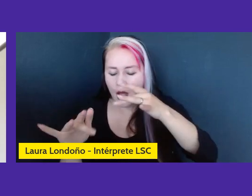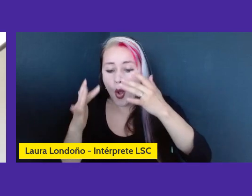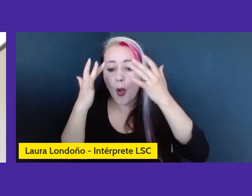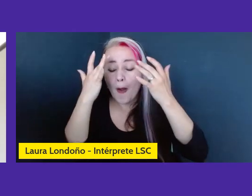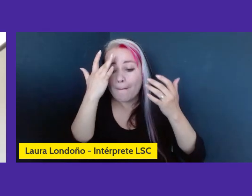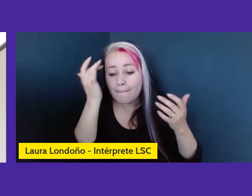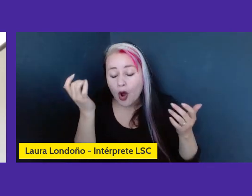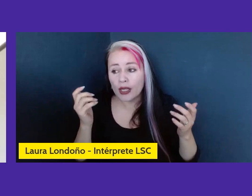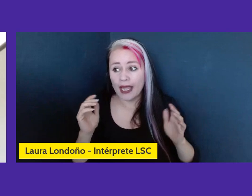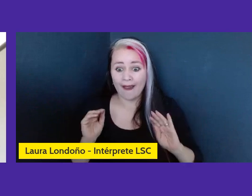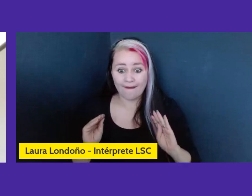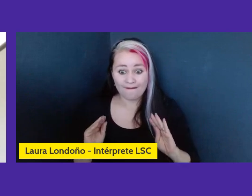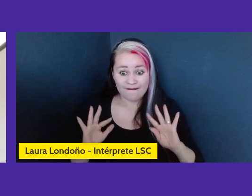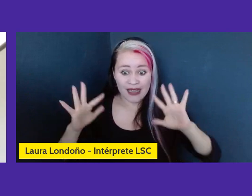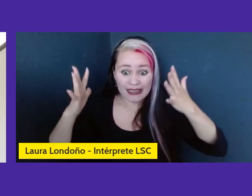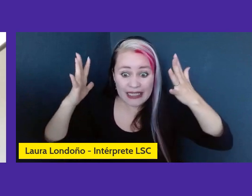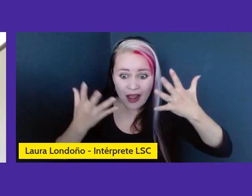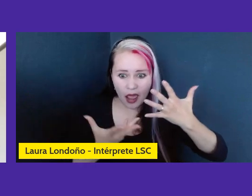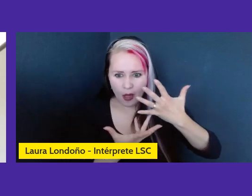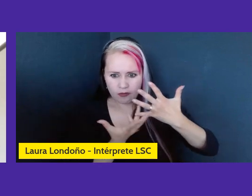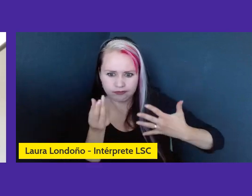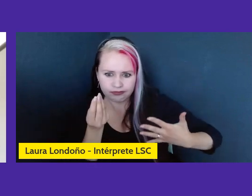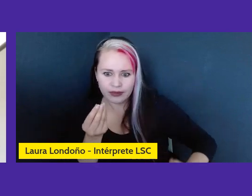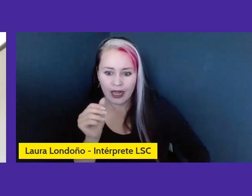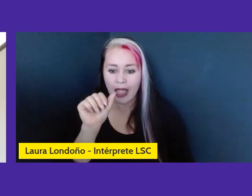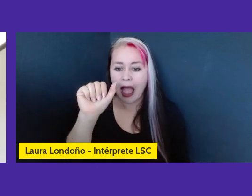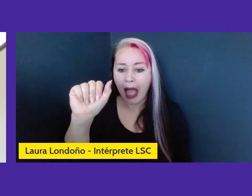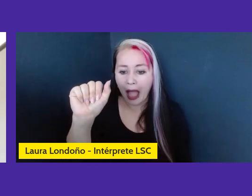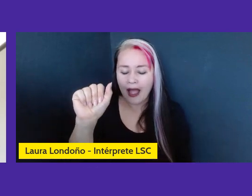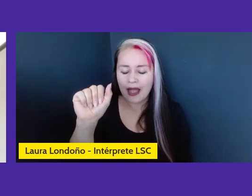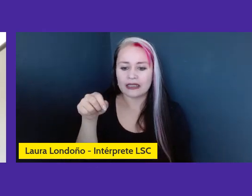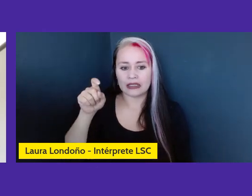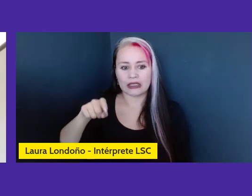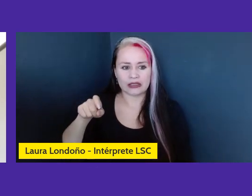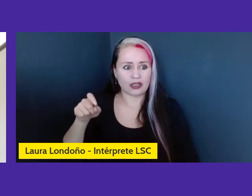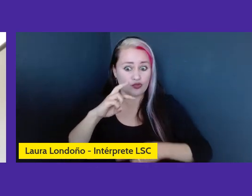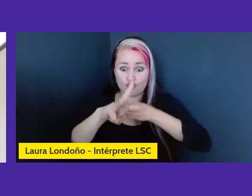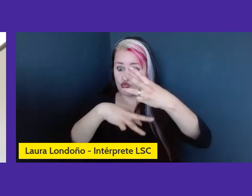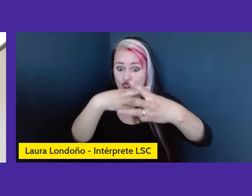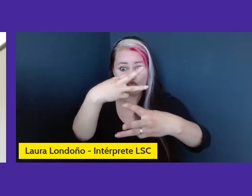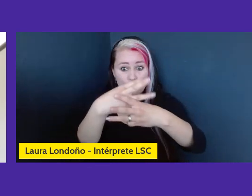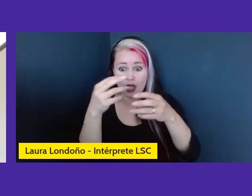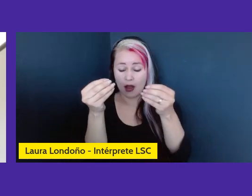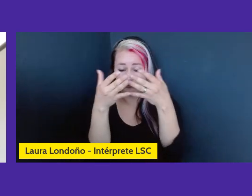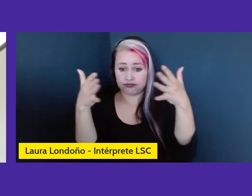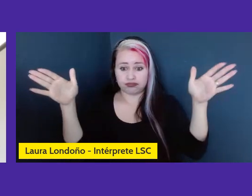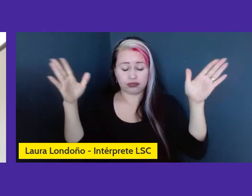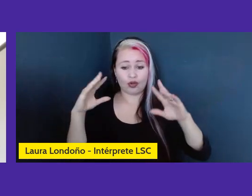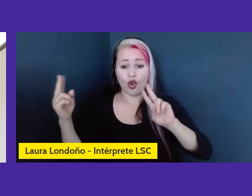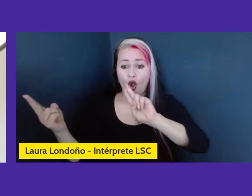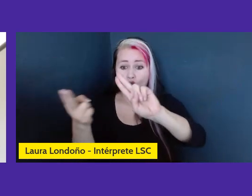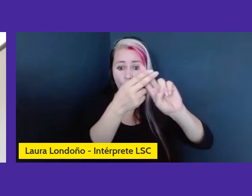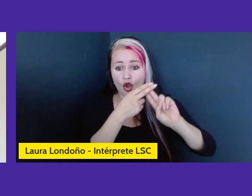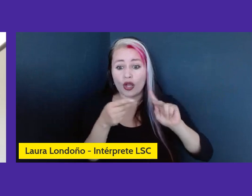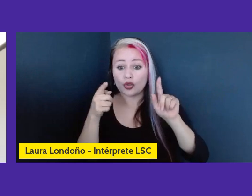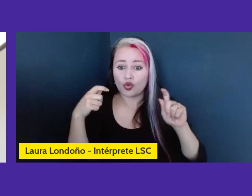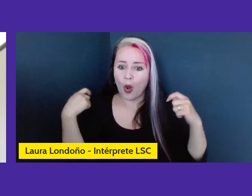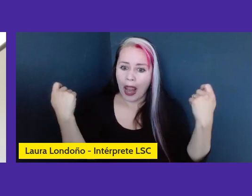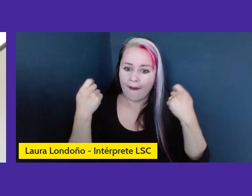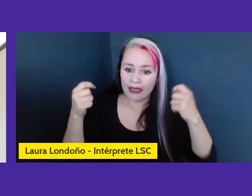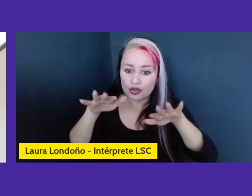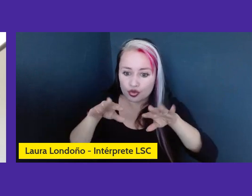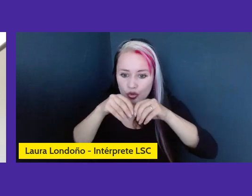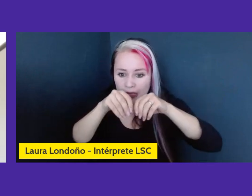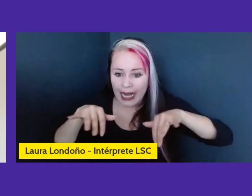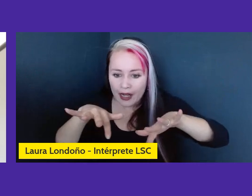clase A necesitan que sea el estreno mundial. Entonces, si vos la vendés en tu territorio,